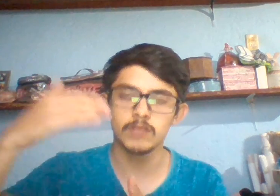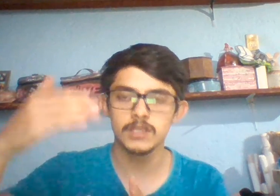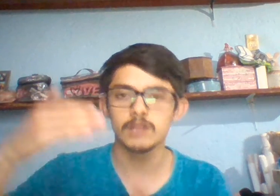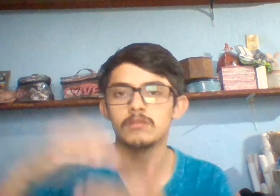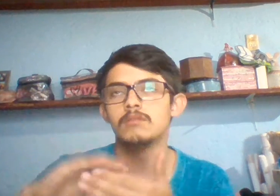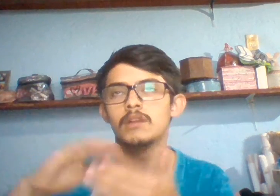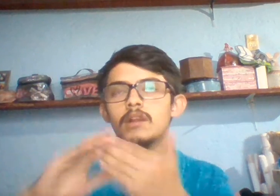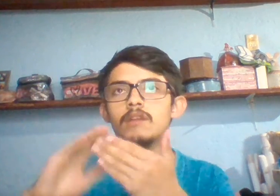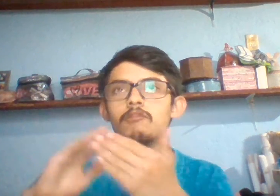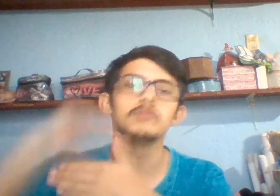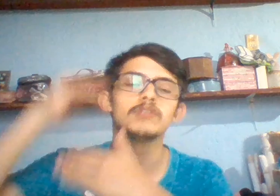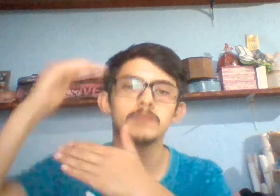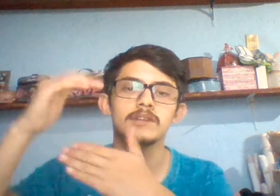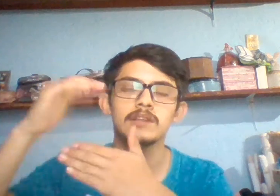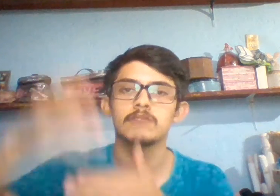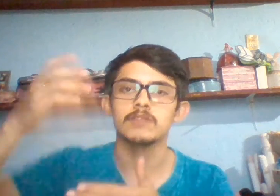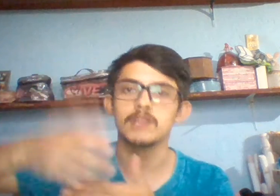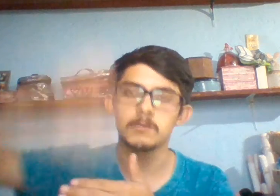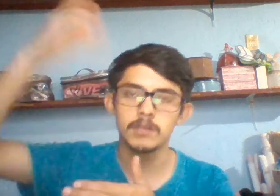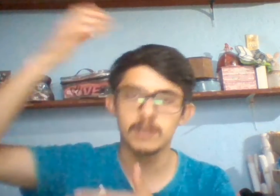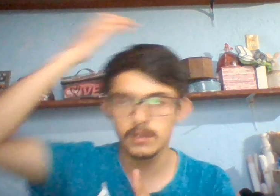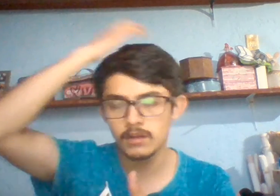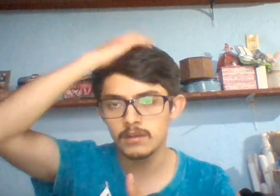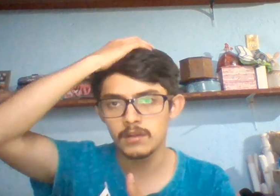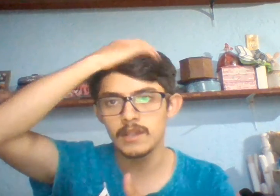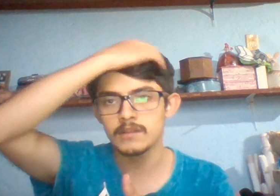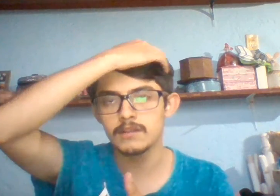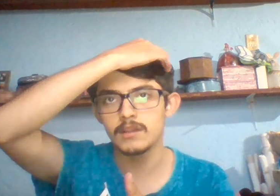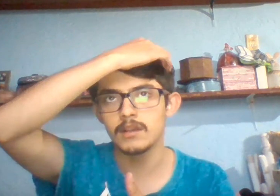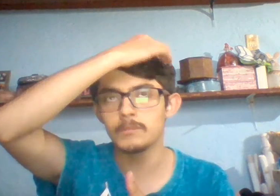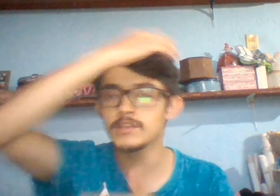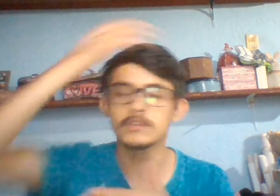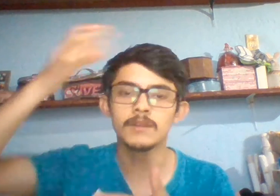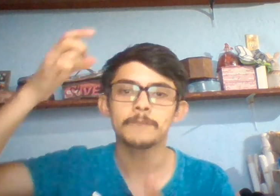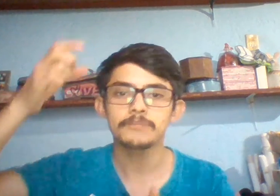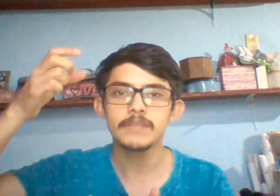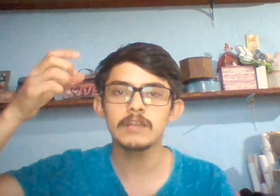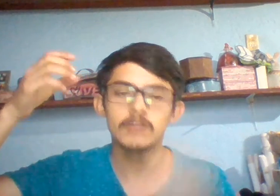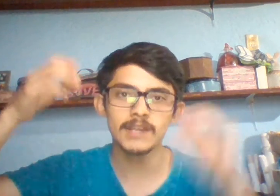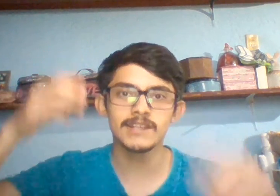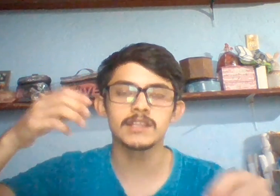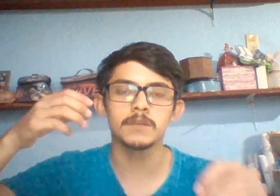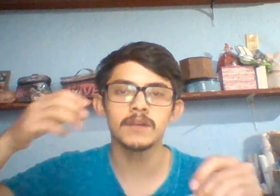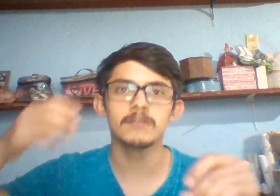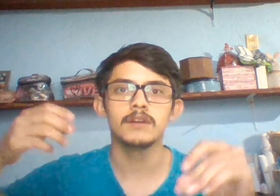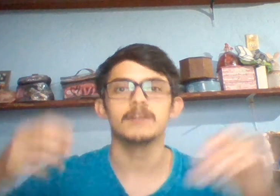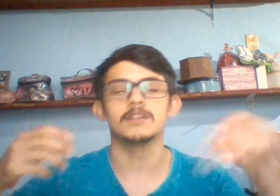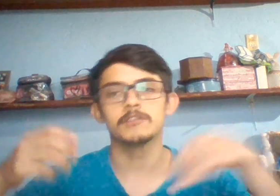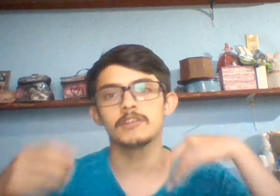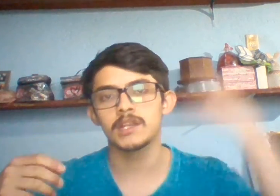cigüeñal o el punto más alto cuando ya pegó el pistón, lo que hace es activarlo y entonces eso